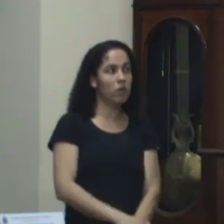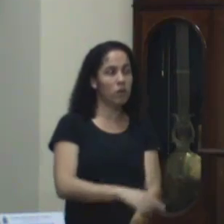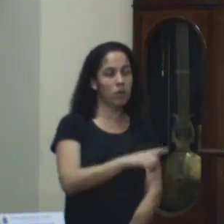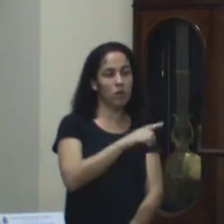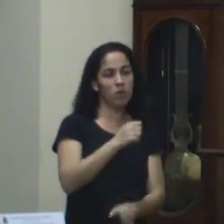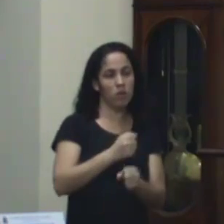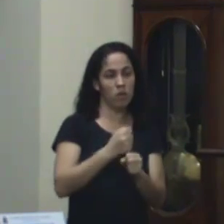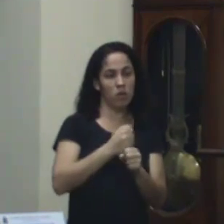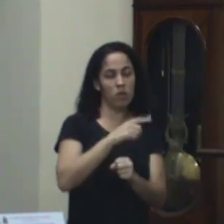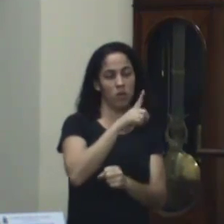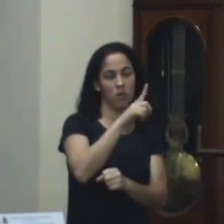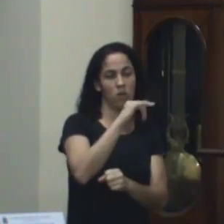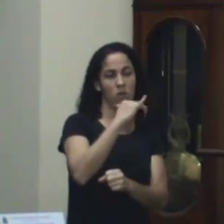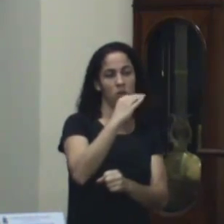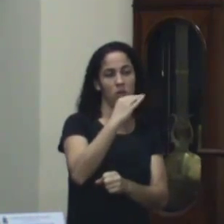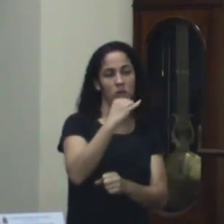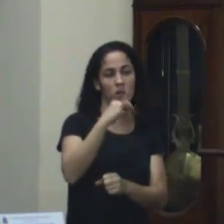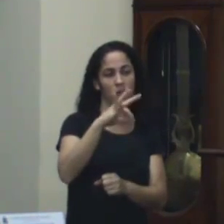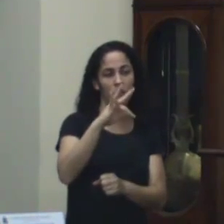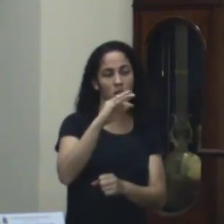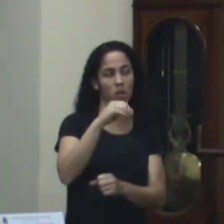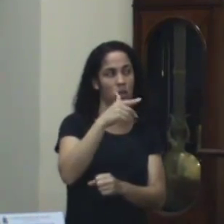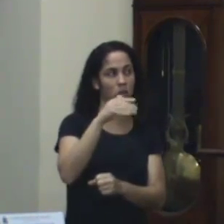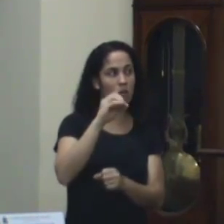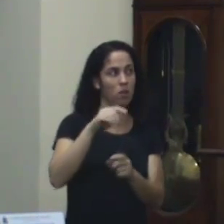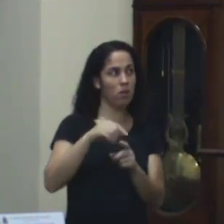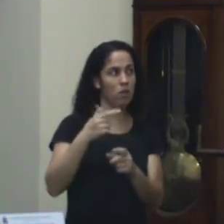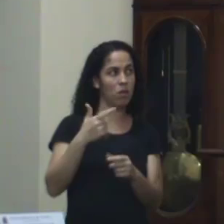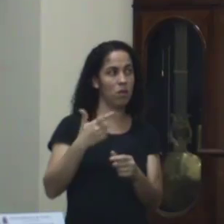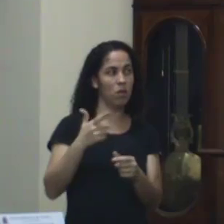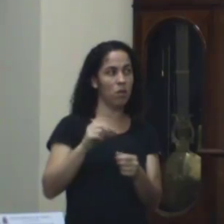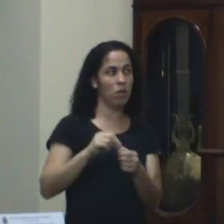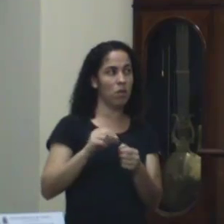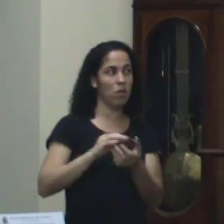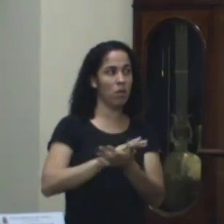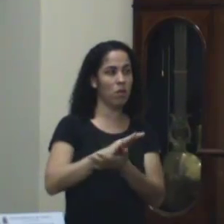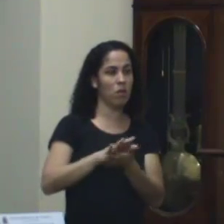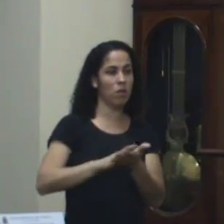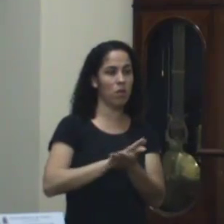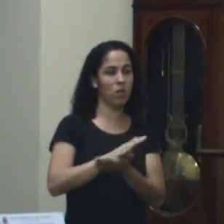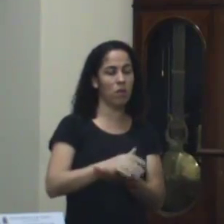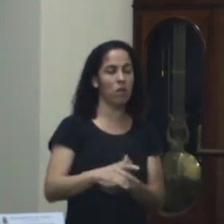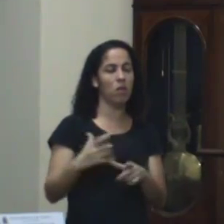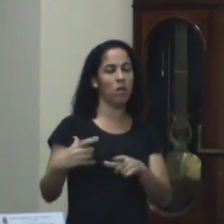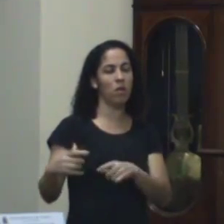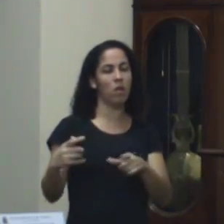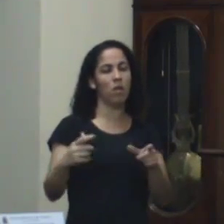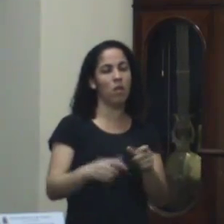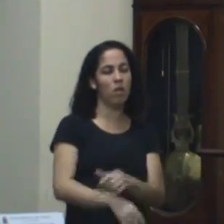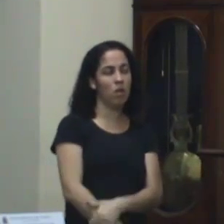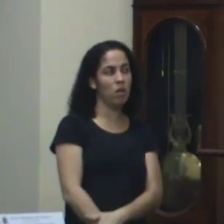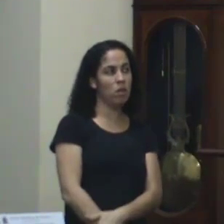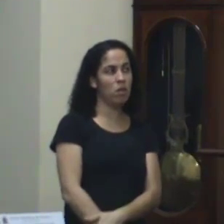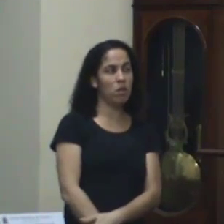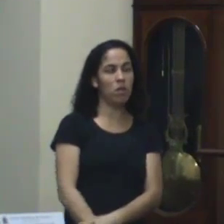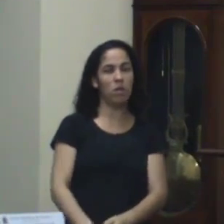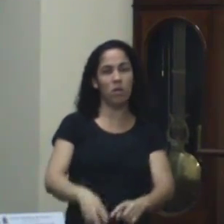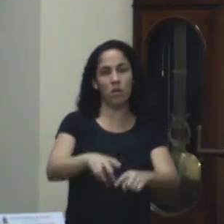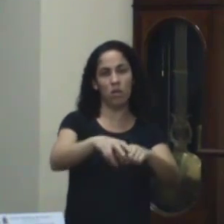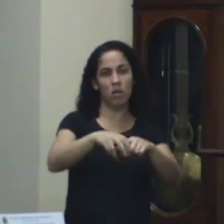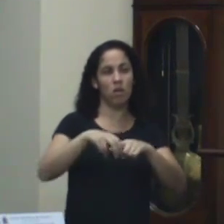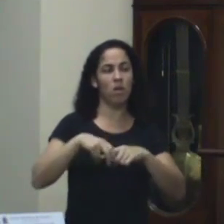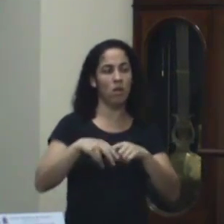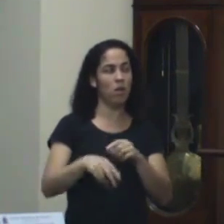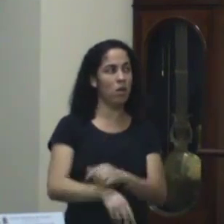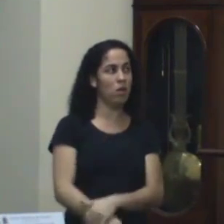da obra, né, através da licitação, não tem feito nenhum trabalho na nossa unidade, por isso que as